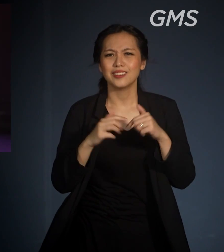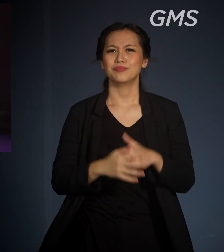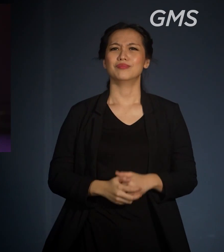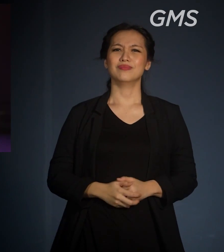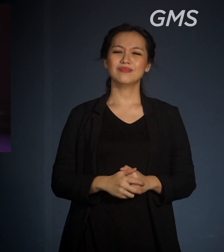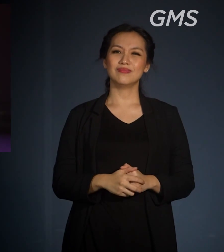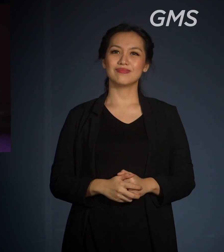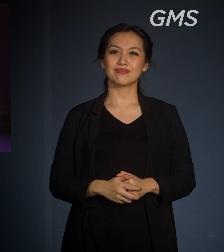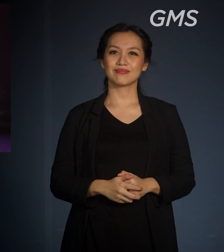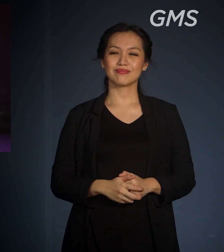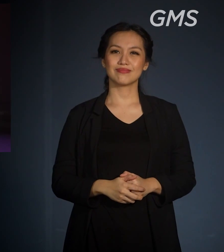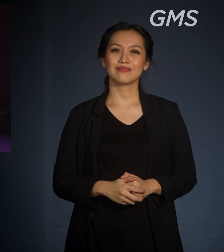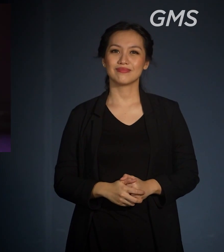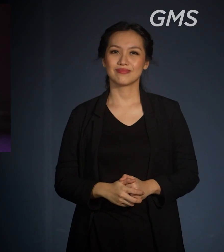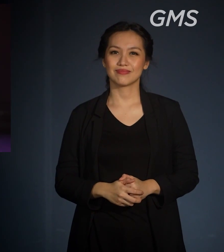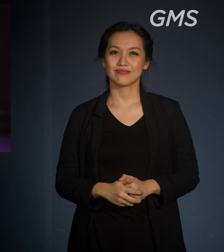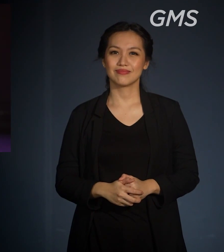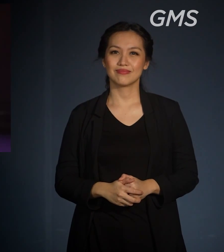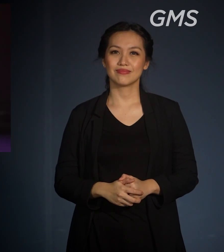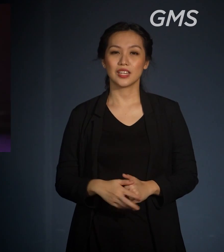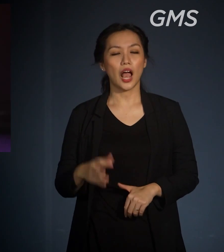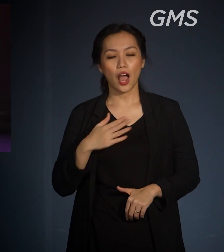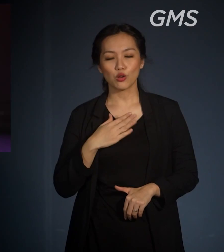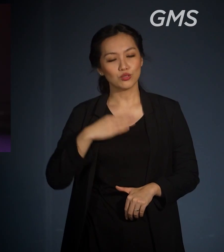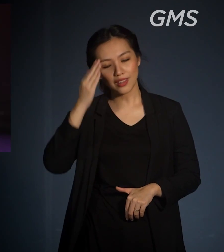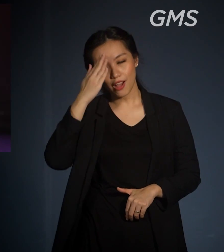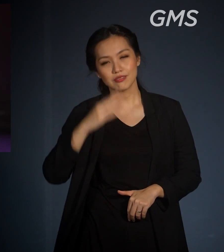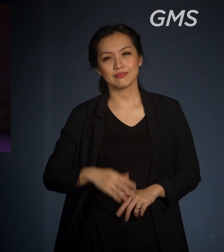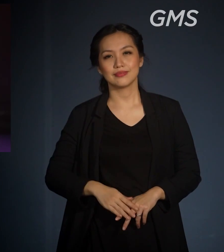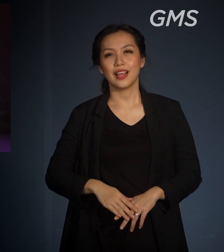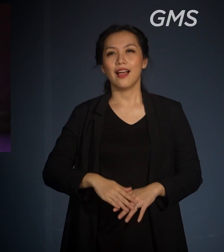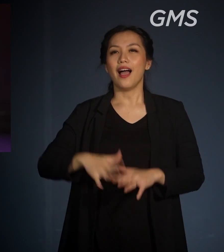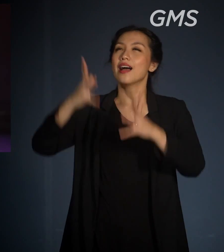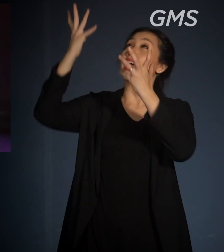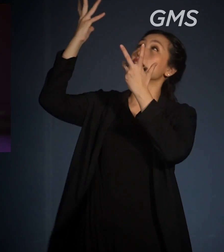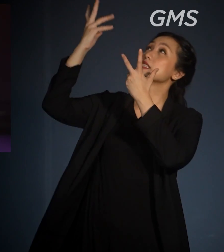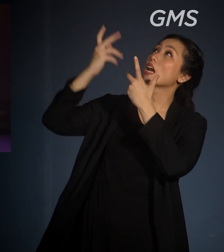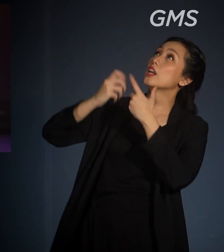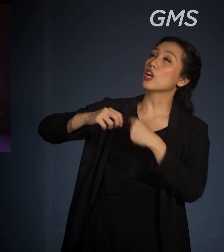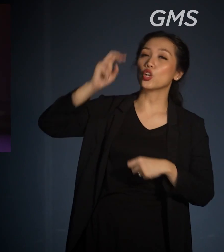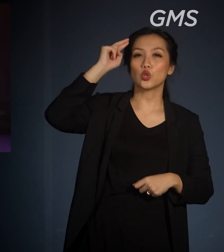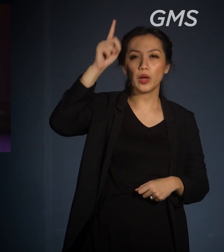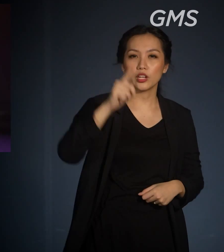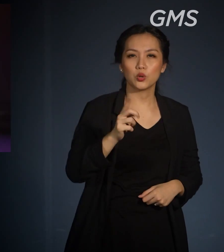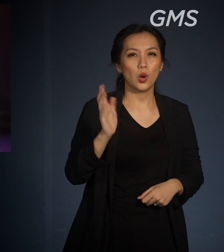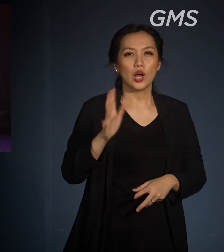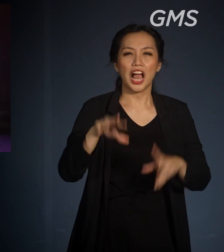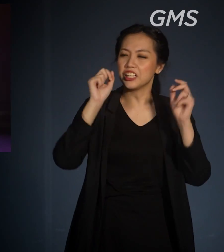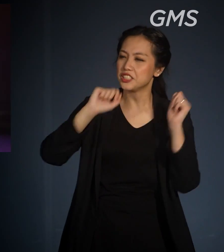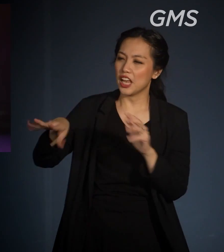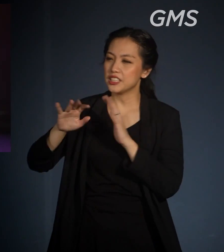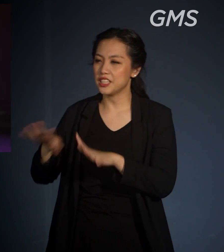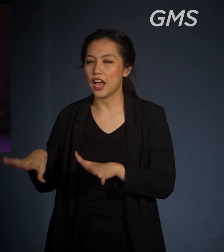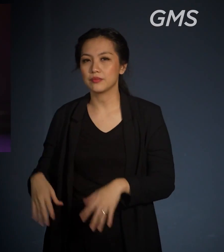Dan aku pastikan, dia ngomong begini, bahwa kasih karunia-Nya itu tidak sia-sia. Apa sih kasih karunia Tuhan dalam